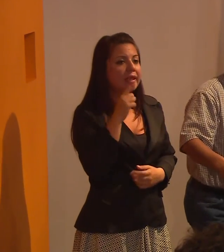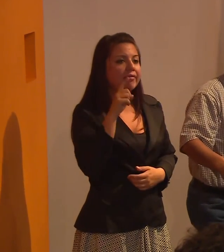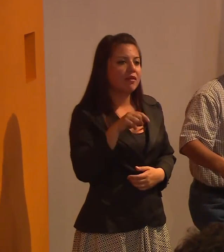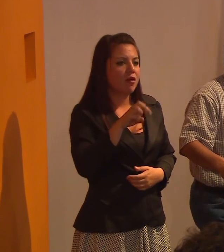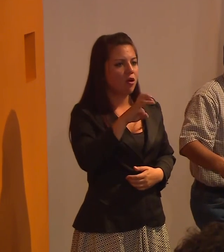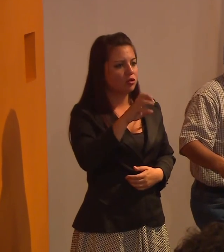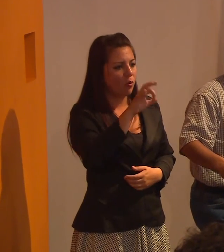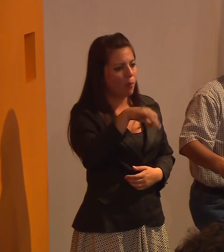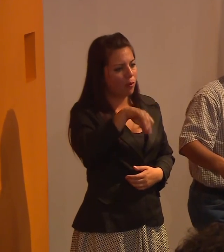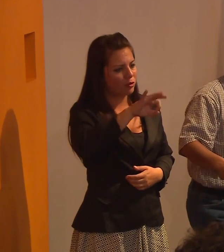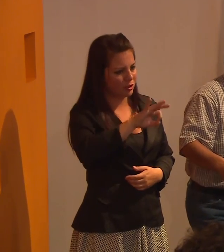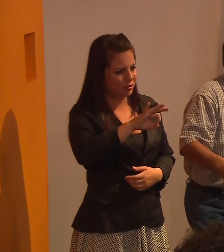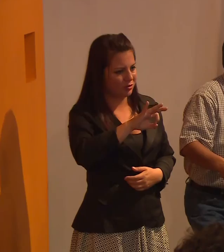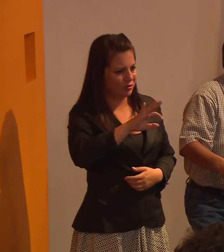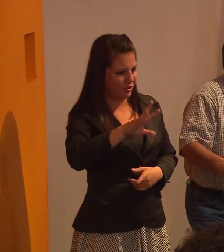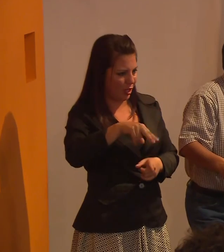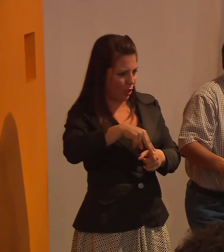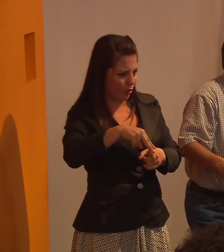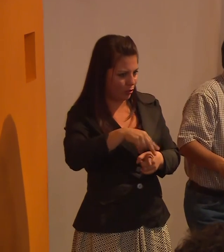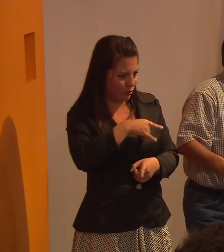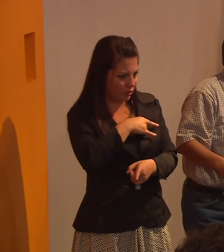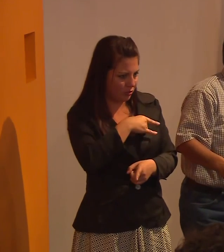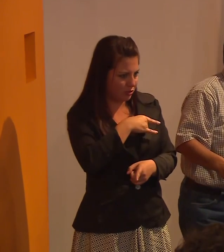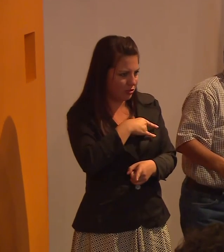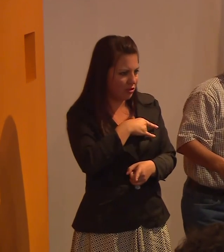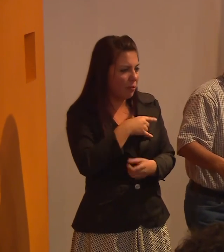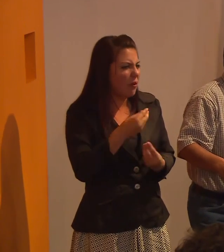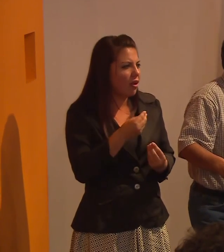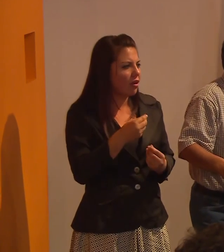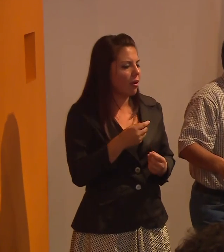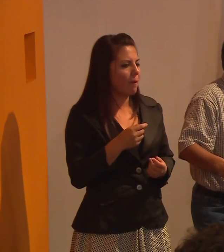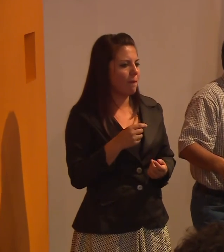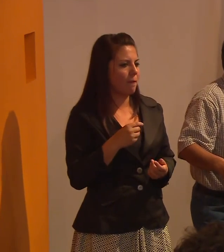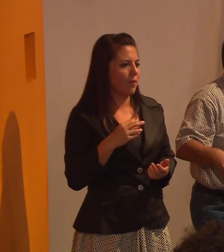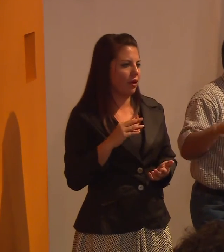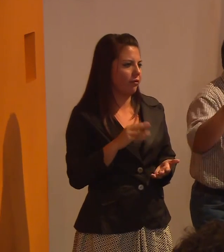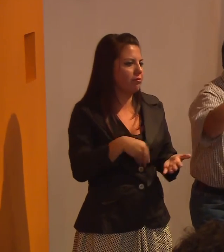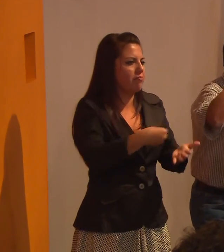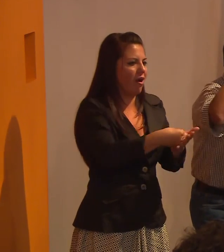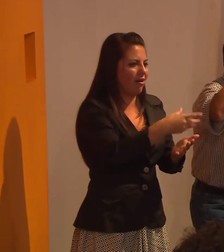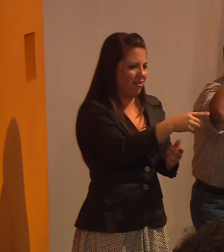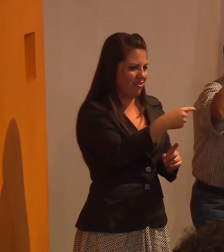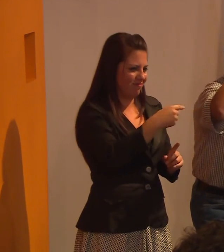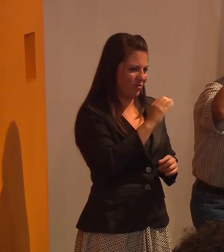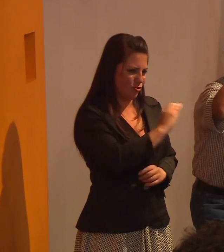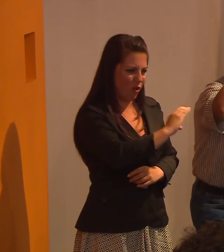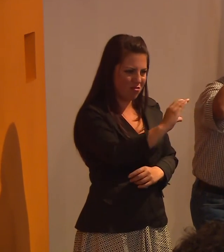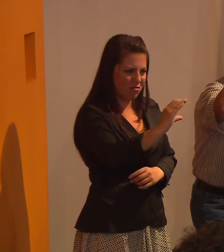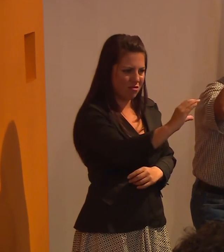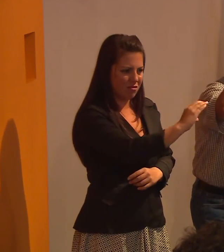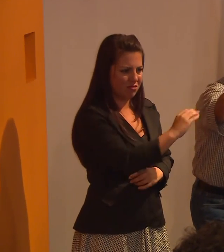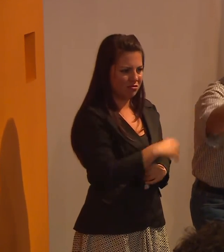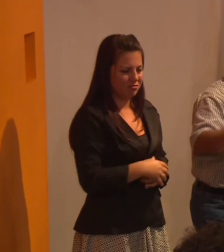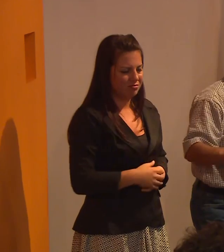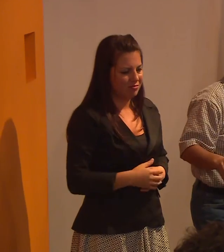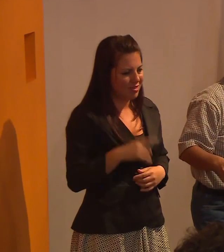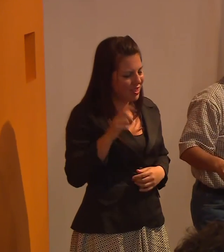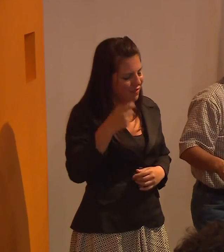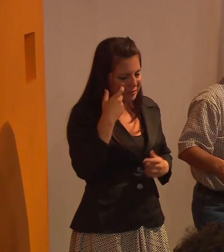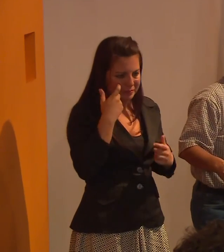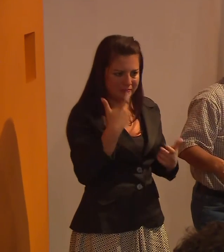los recursos de la universidad para pagar nómina debe verse en toda su